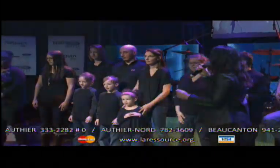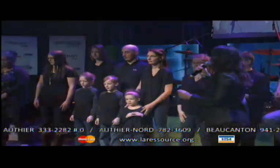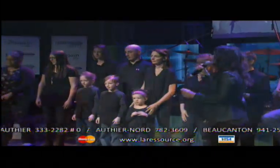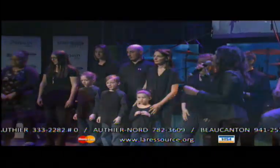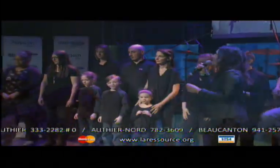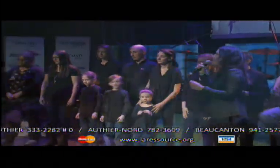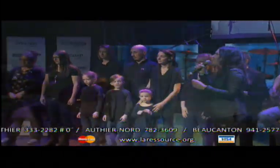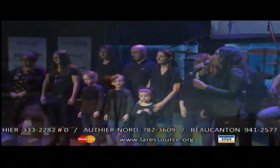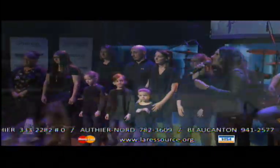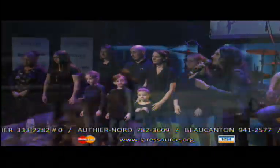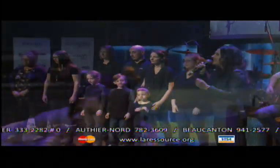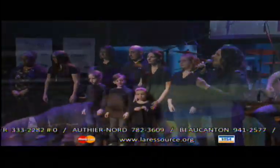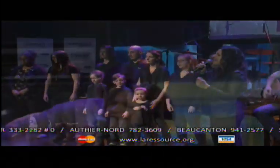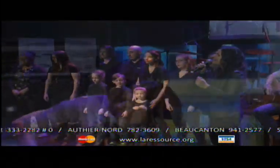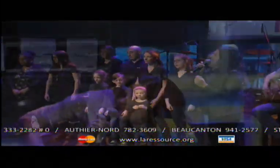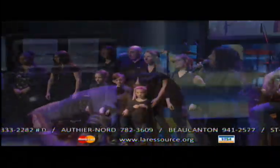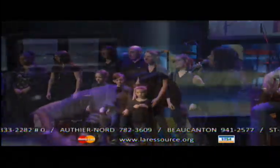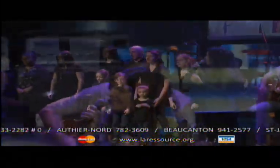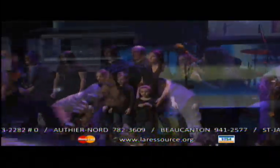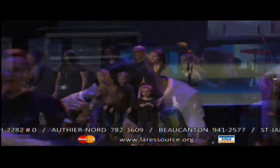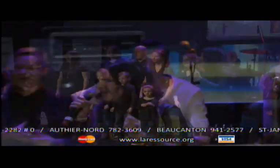la.